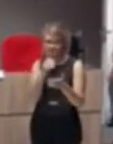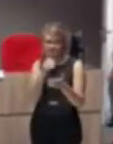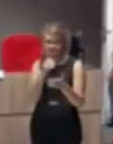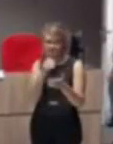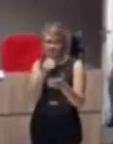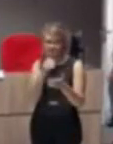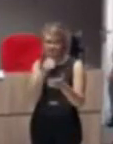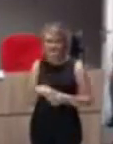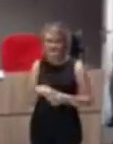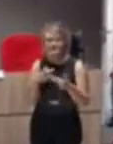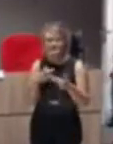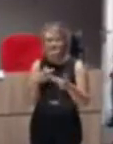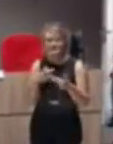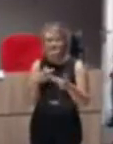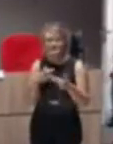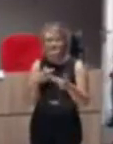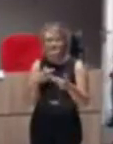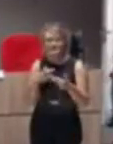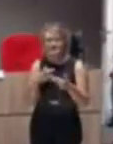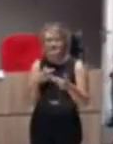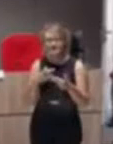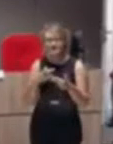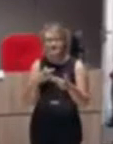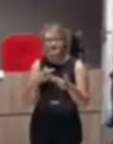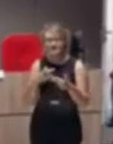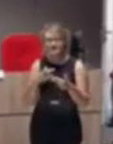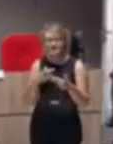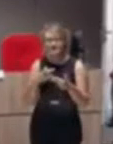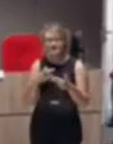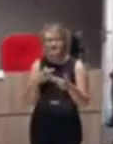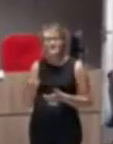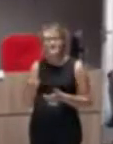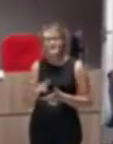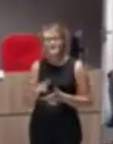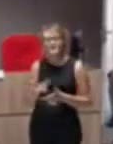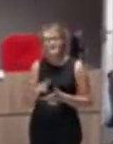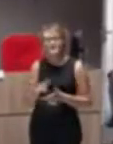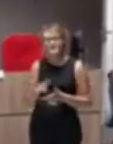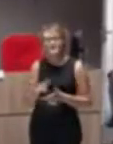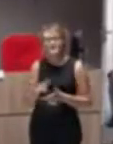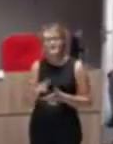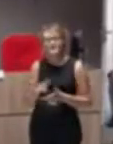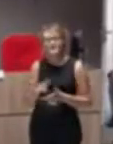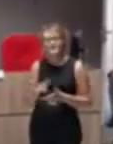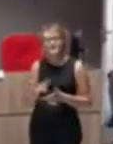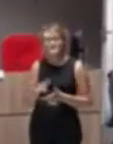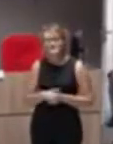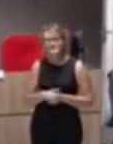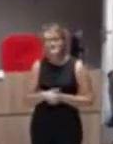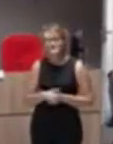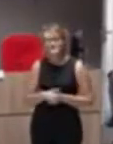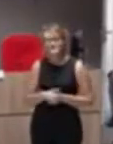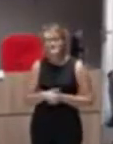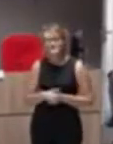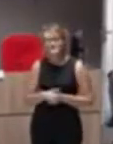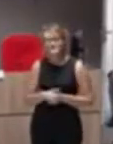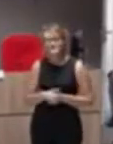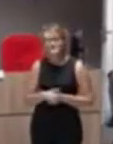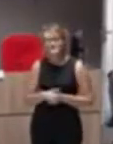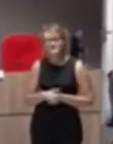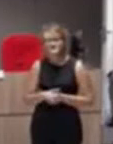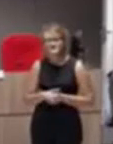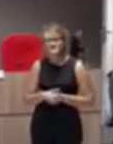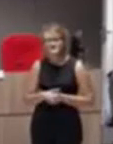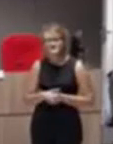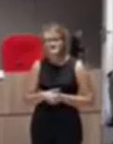reforma psiquiátrica, que agora a gente já tem também a riscos de retrocesso, até